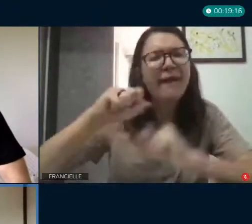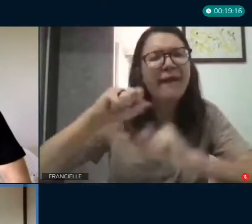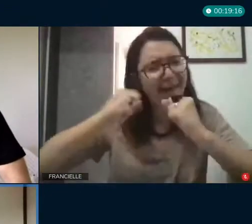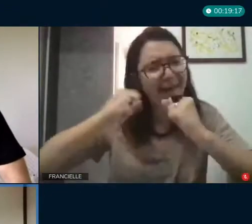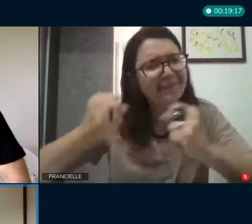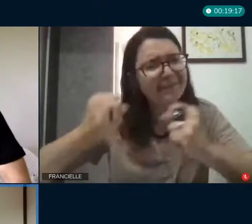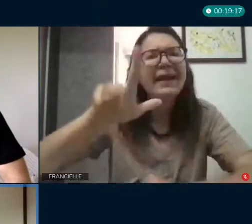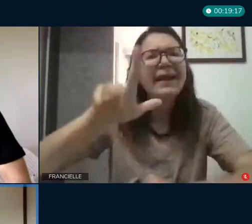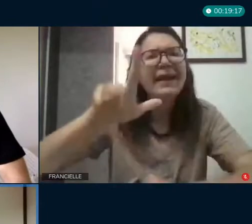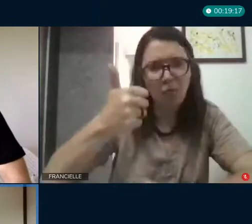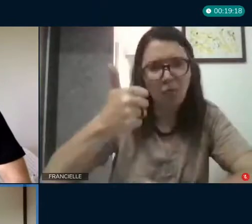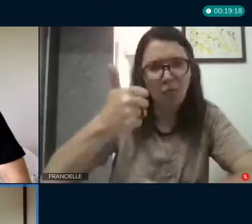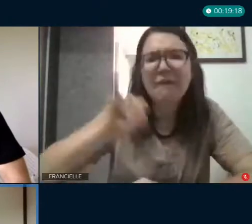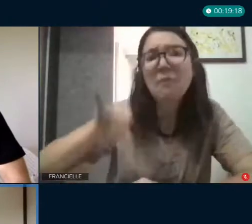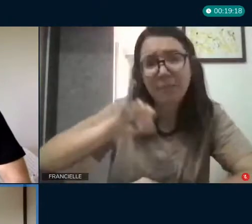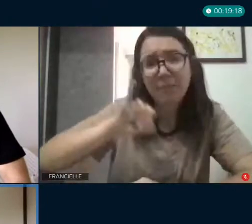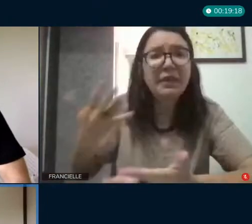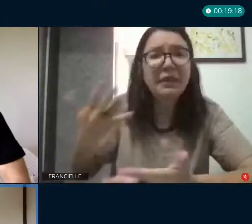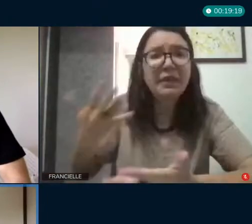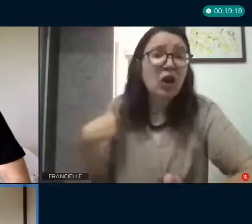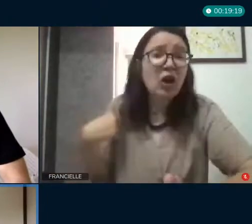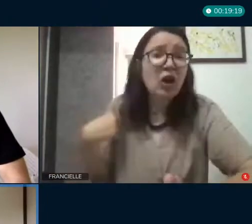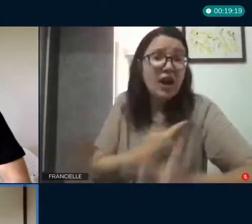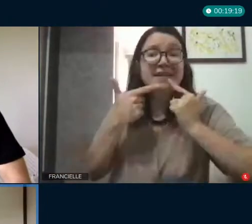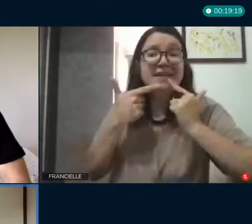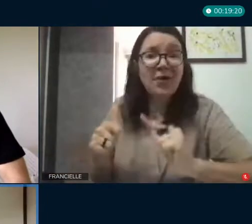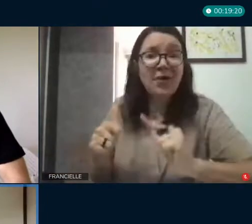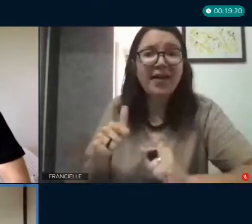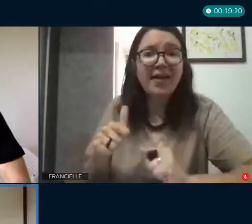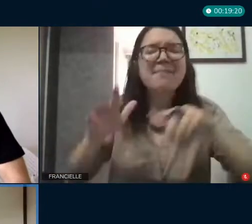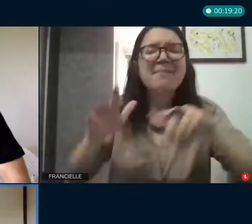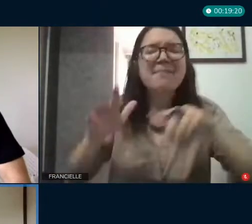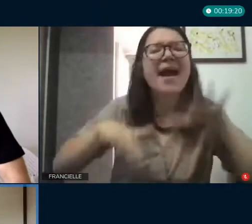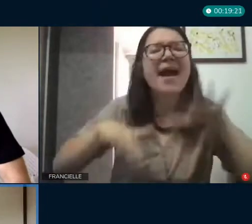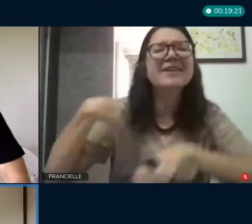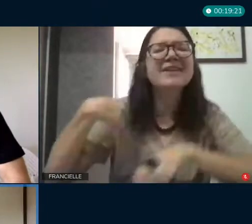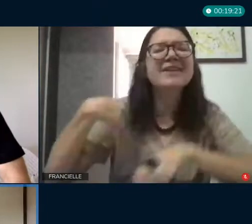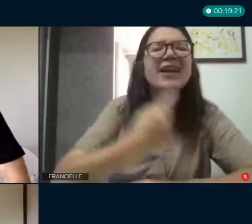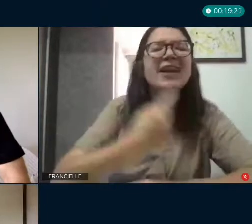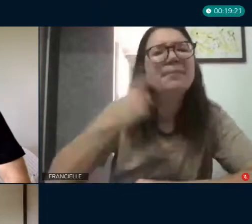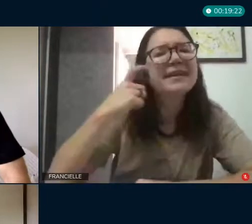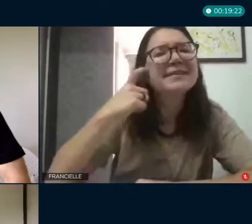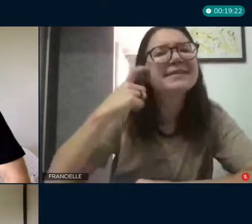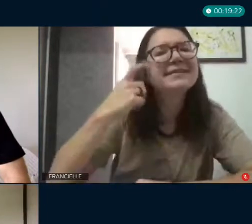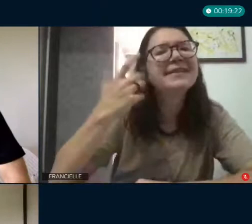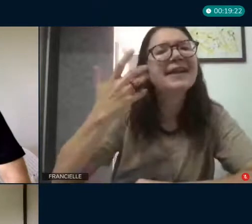Você defende e escreve sobre a questão do L1.